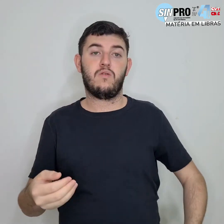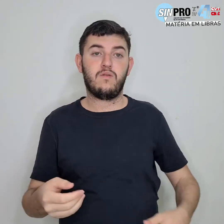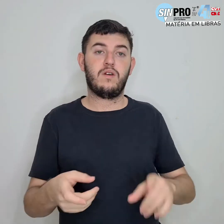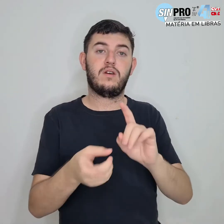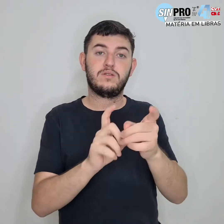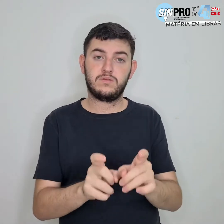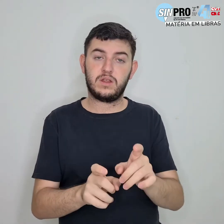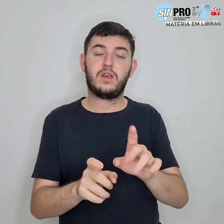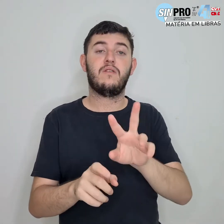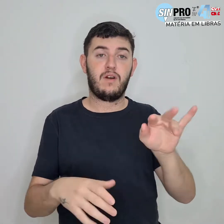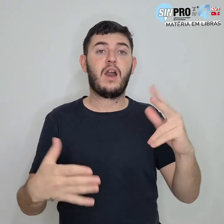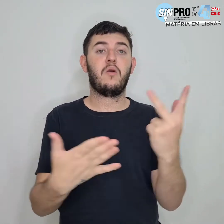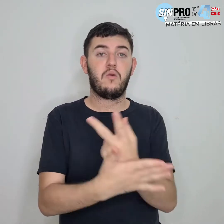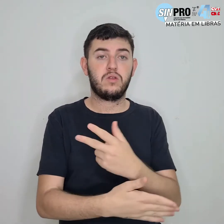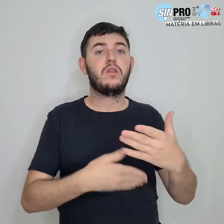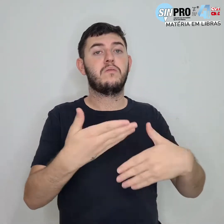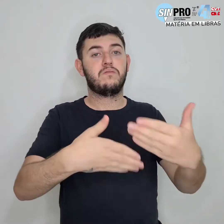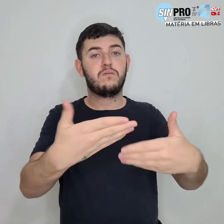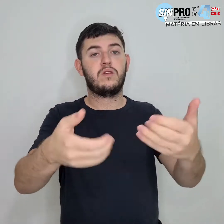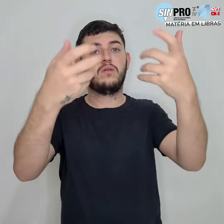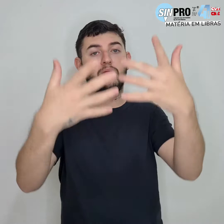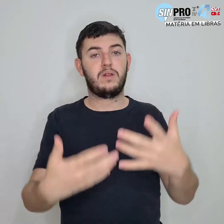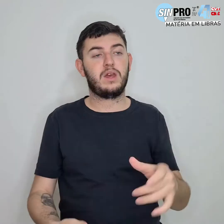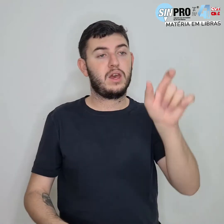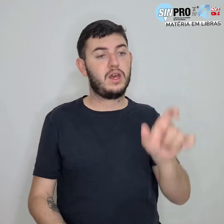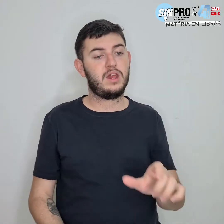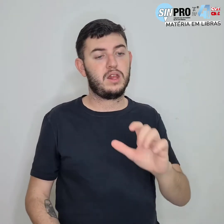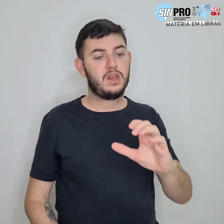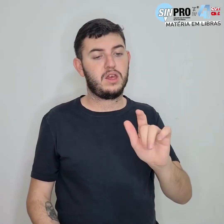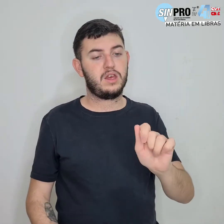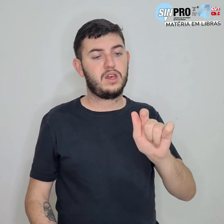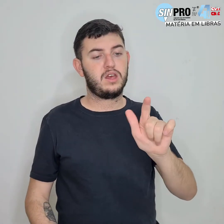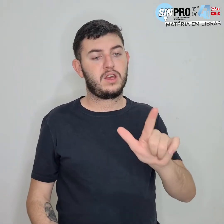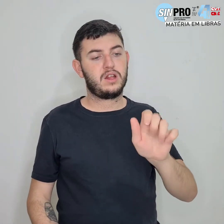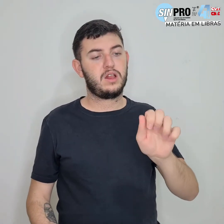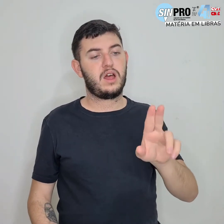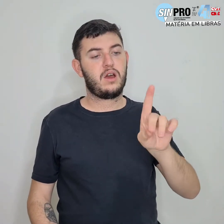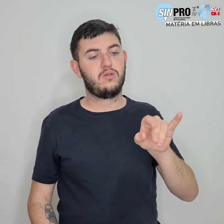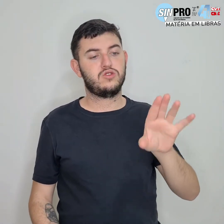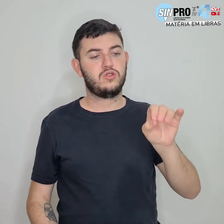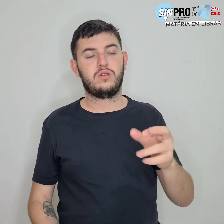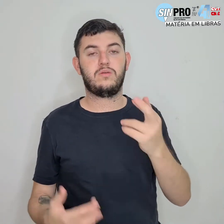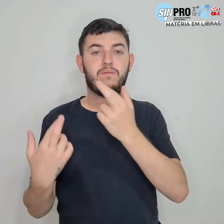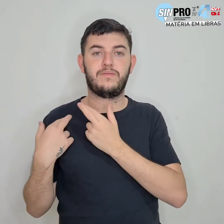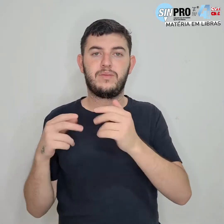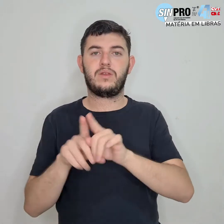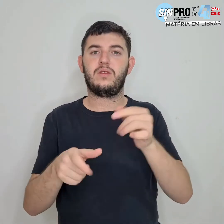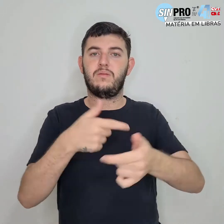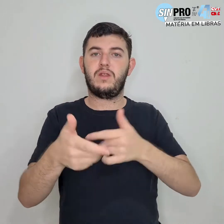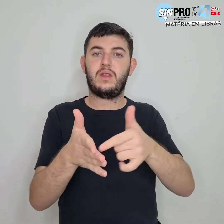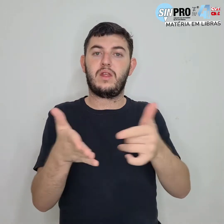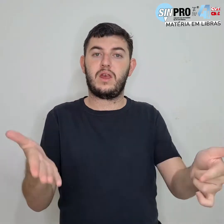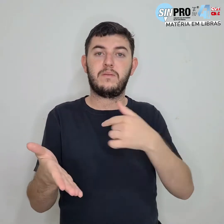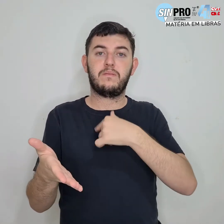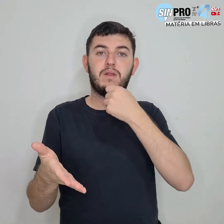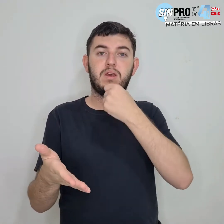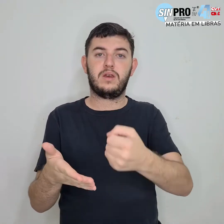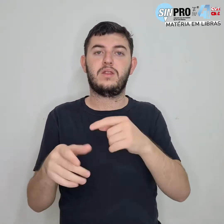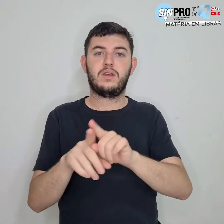Antunes, coordenador da Secretaria de Imprensa e Divulgação do Simpro-DF. Uma coisa é a nota que a